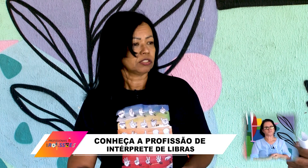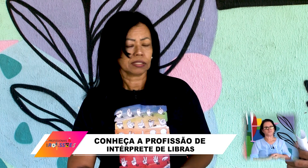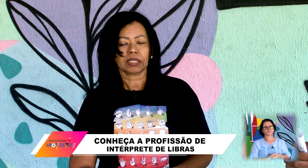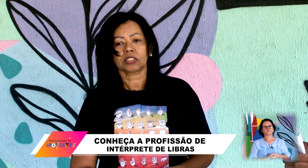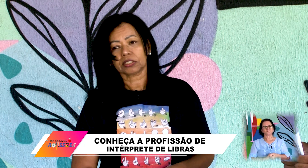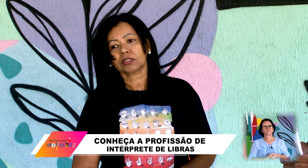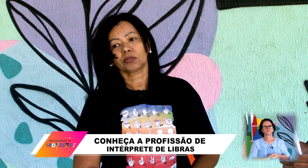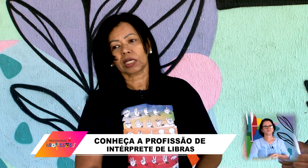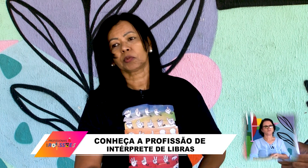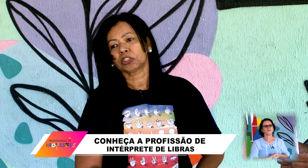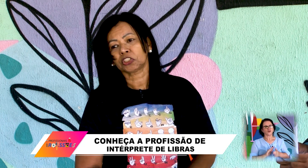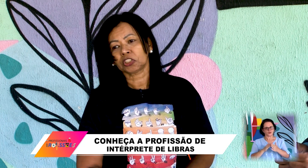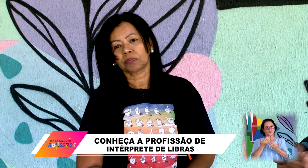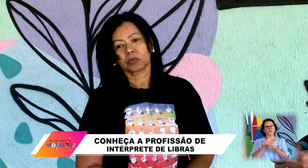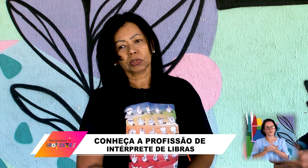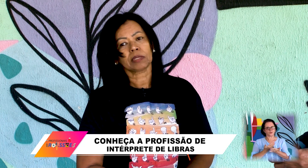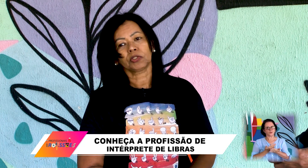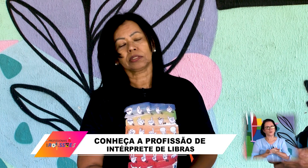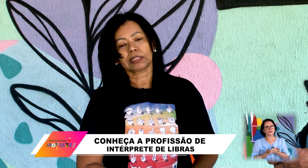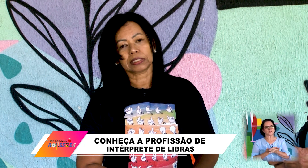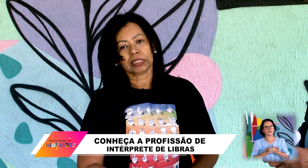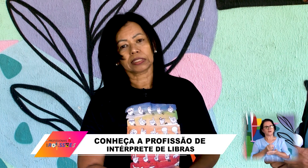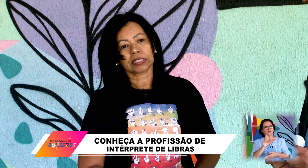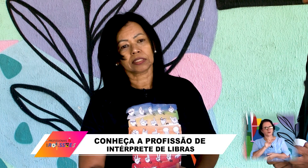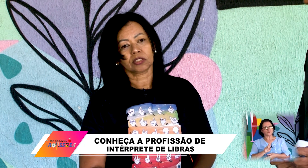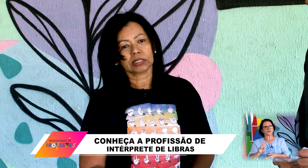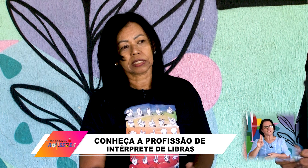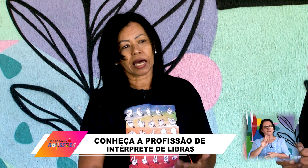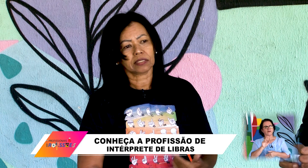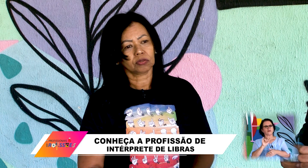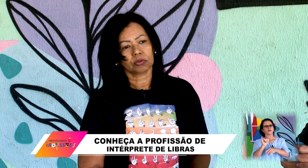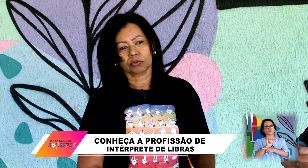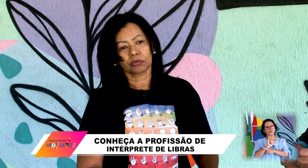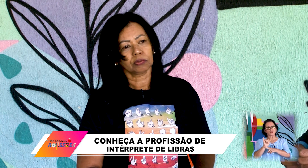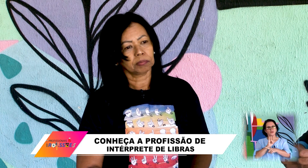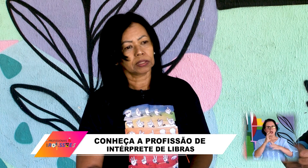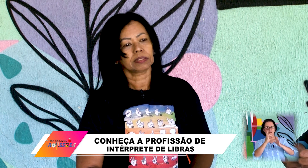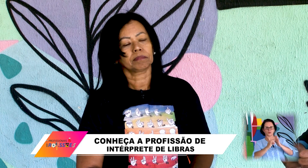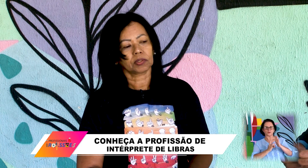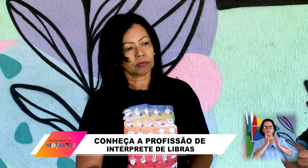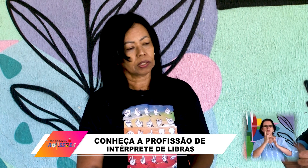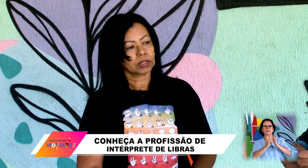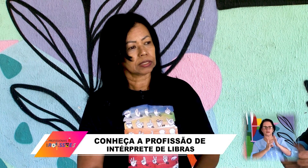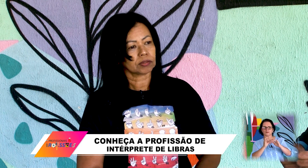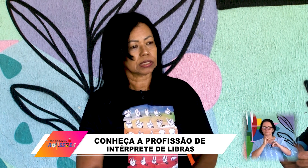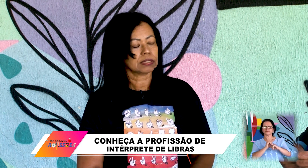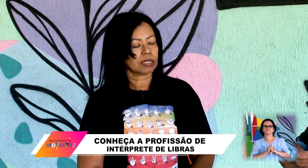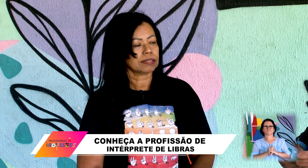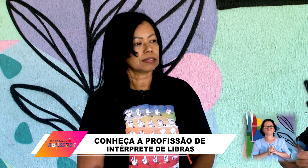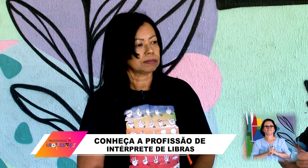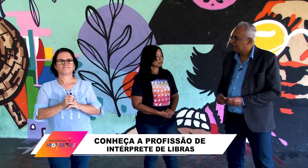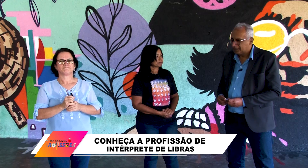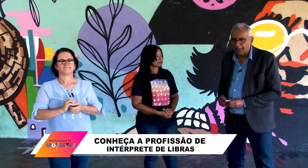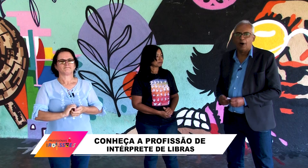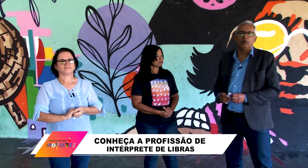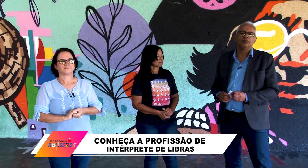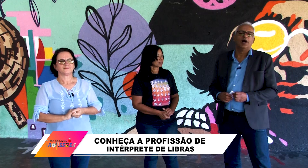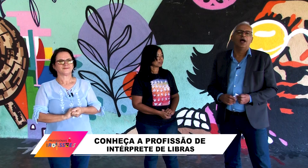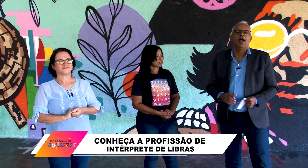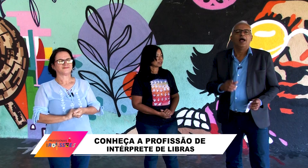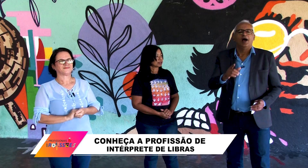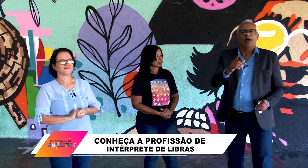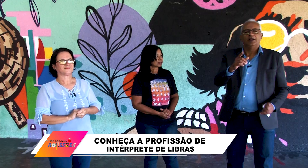Enfim, a gente estuda muito, a gente usa muito, sim, as redes sociais, YouTube, procura muitas coisas lá, sim. Que